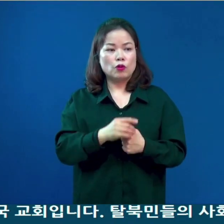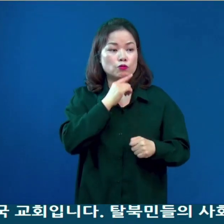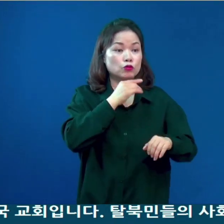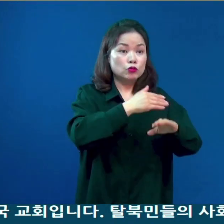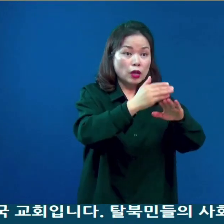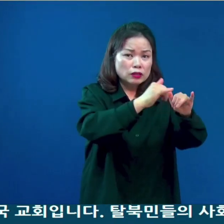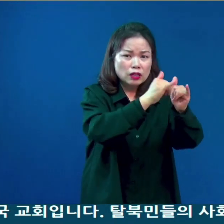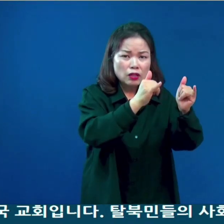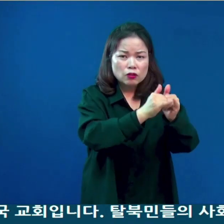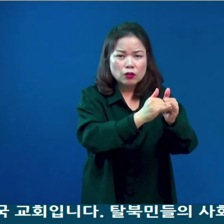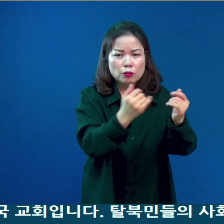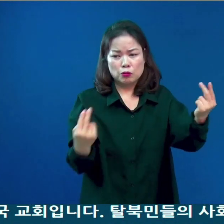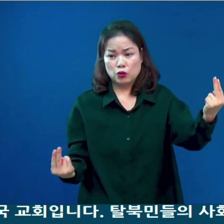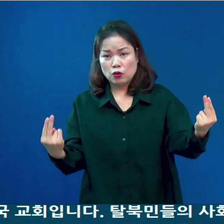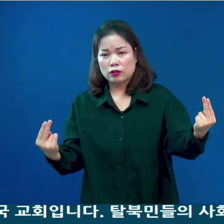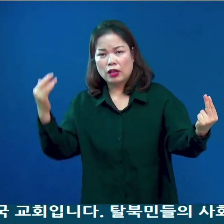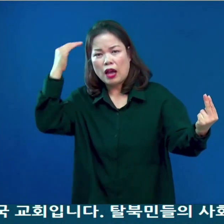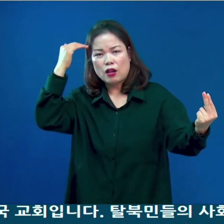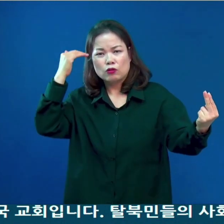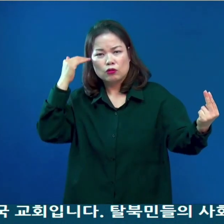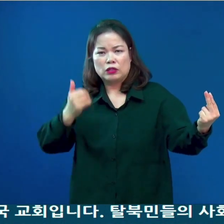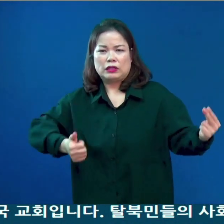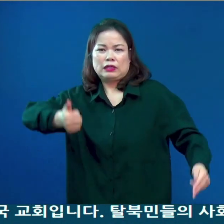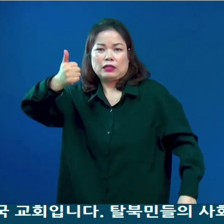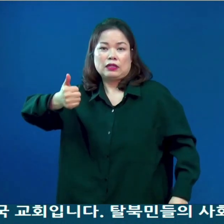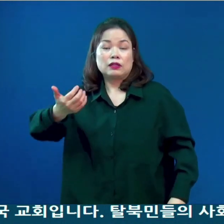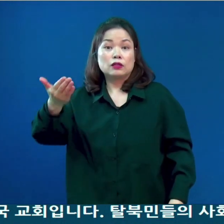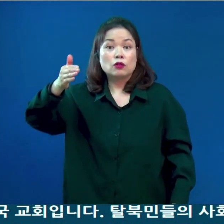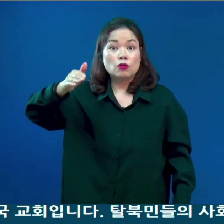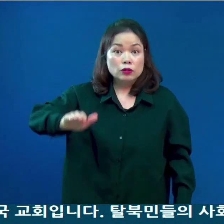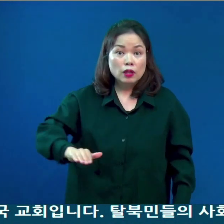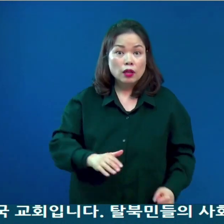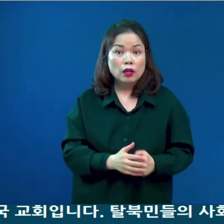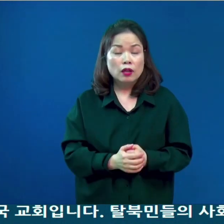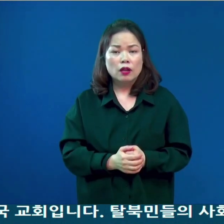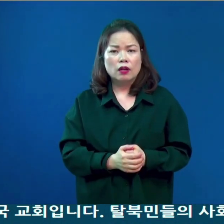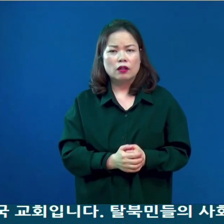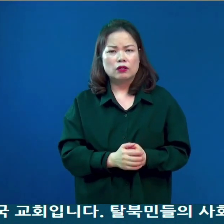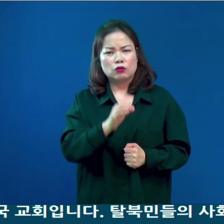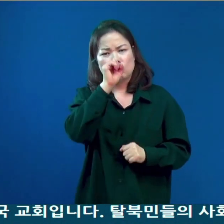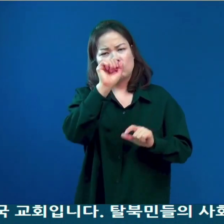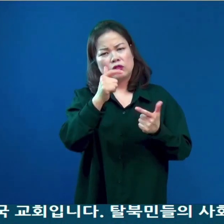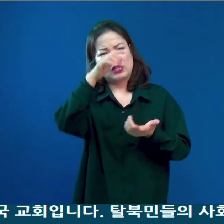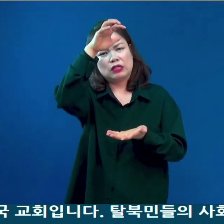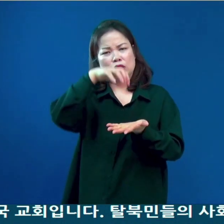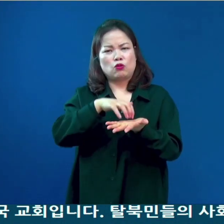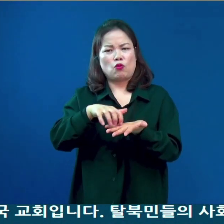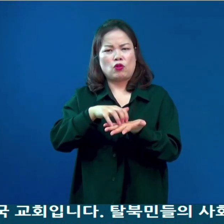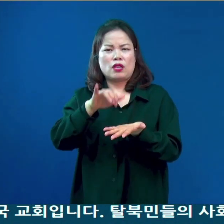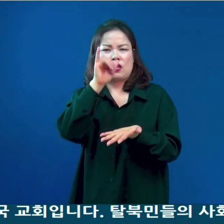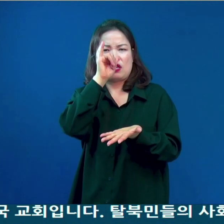비교하면 만족하다는 거예요. 그런데 또 안 좋은 통계가 하나 있습니다.